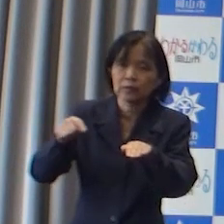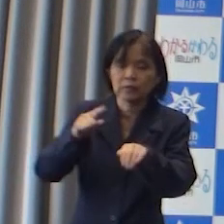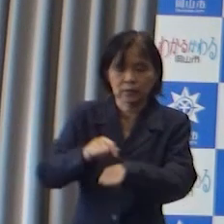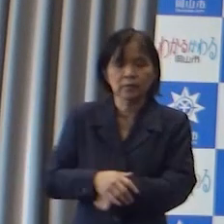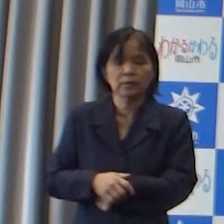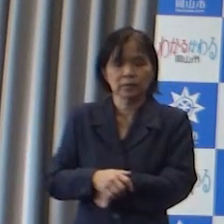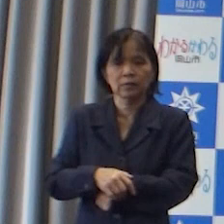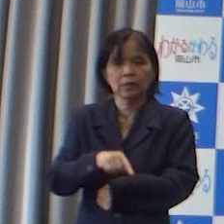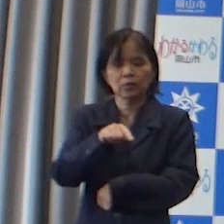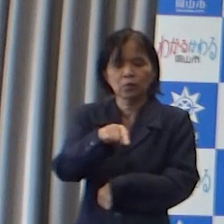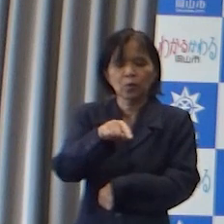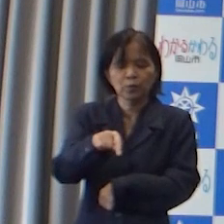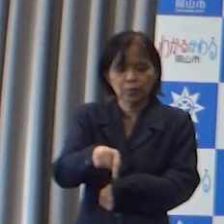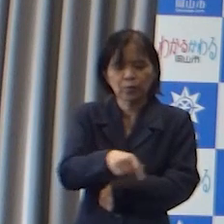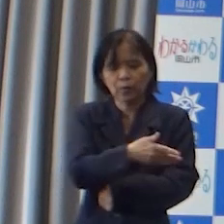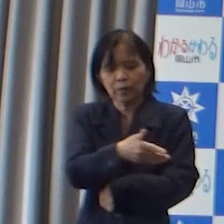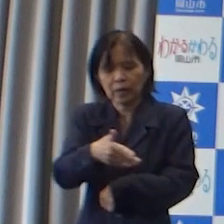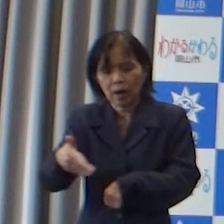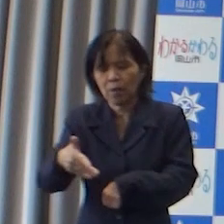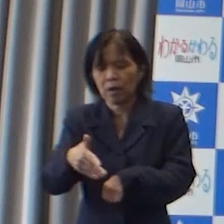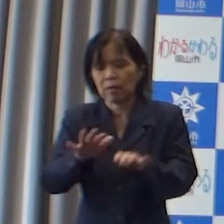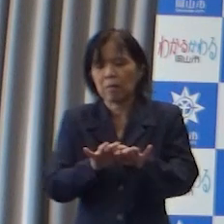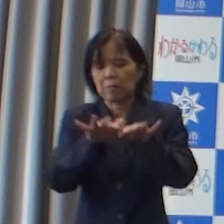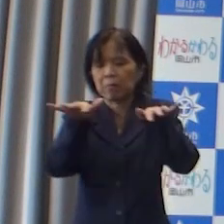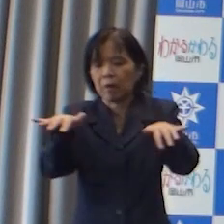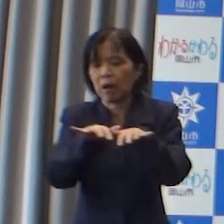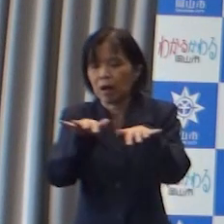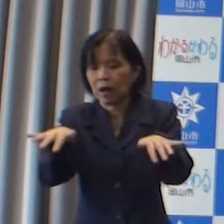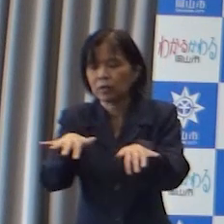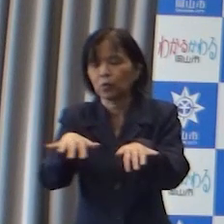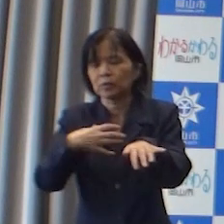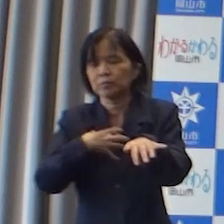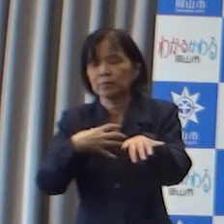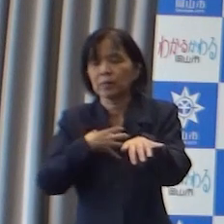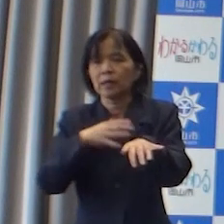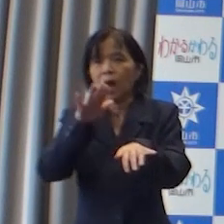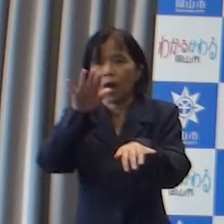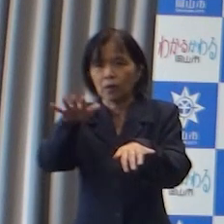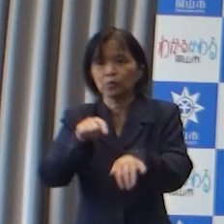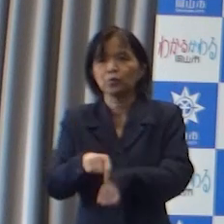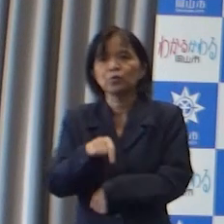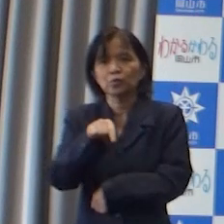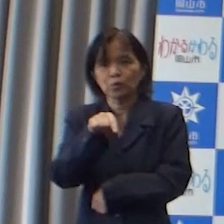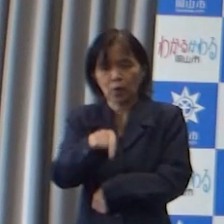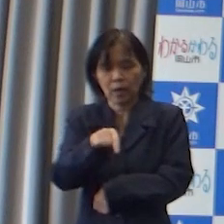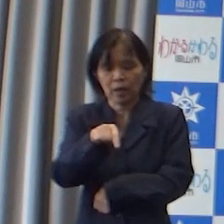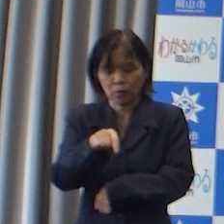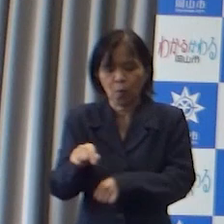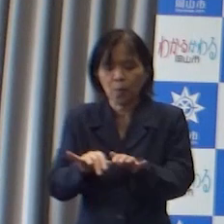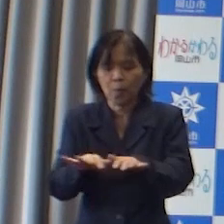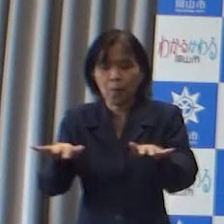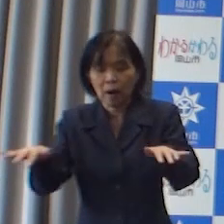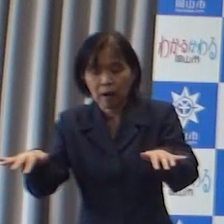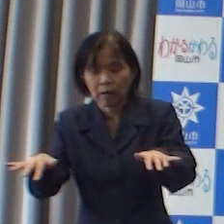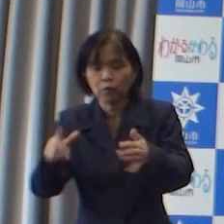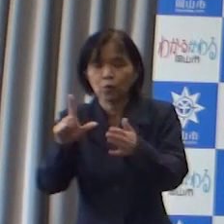天井川になっているところであり、その内水を汲み上げ